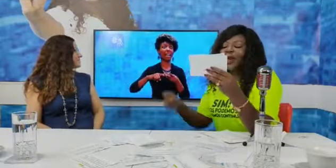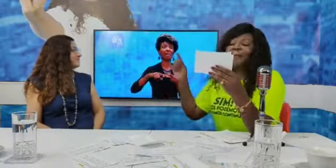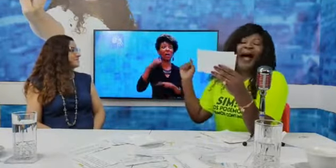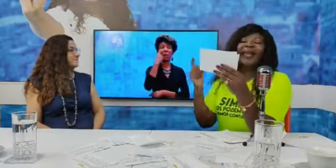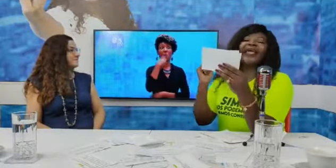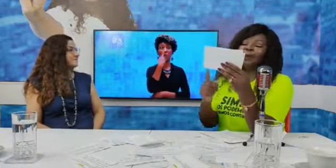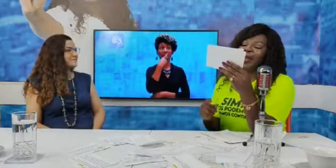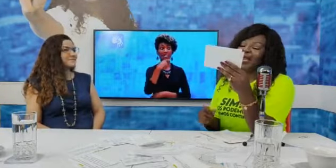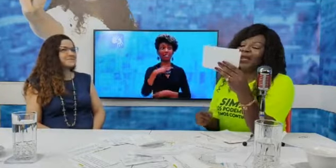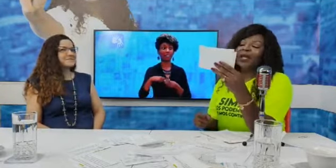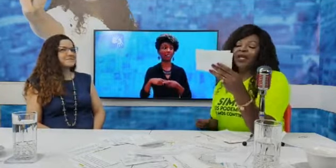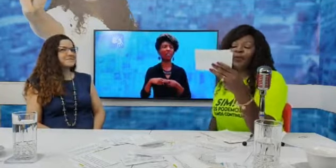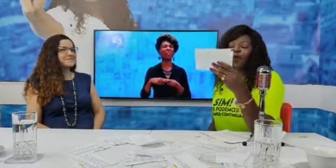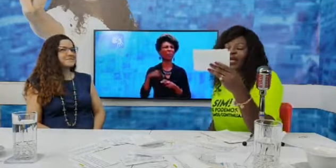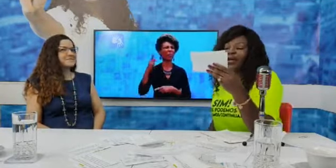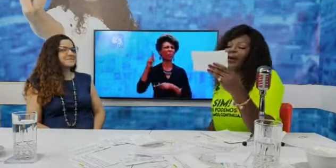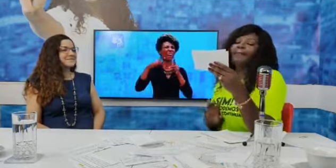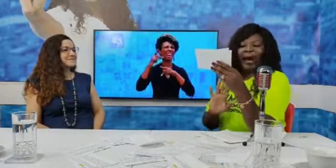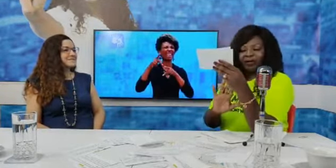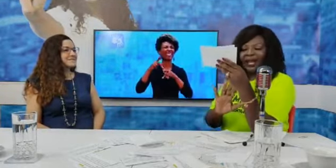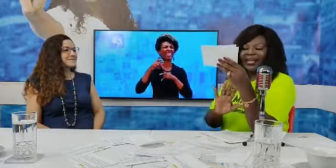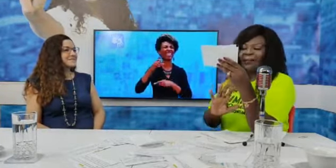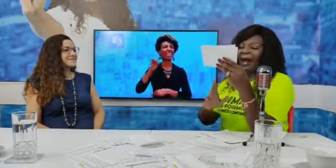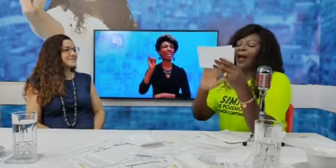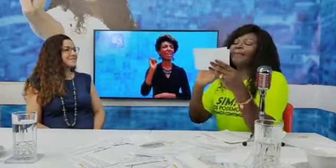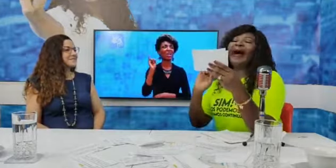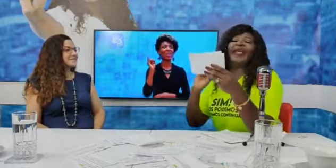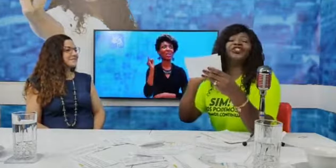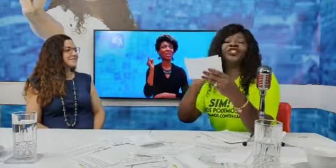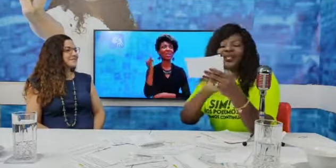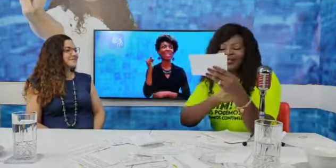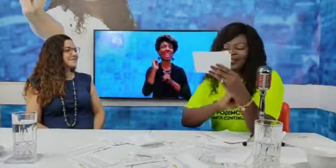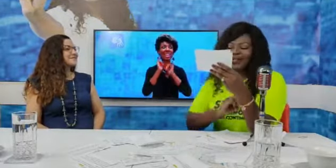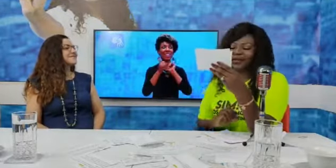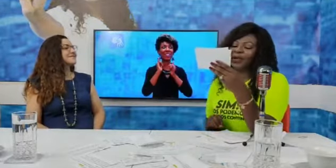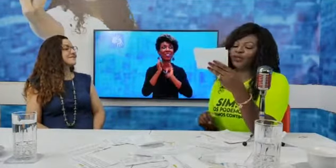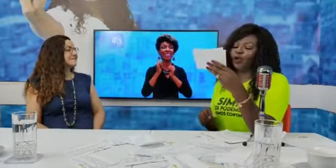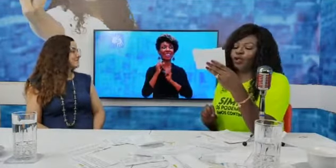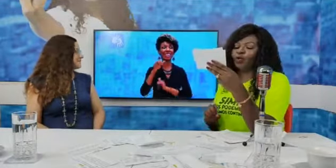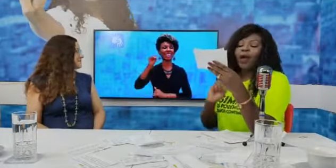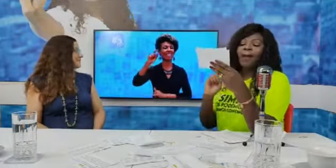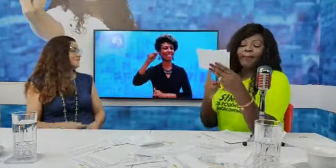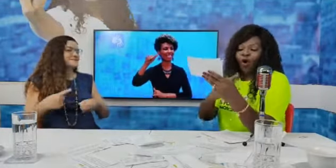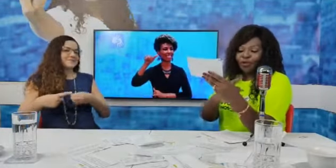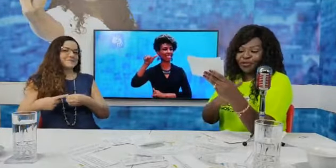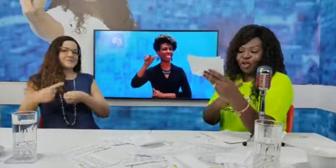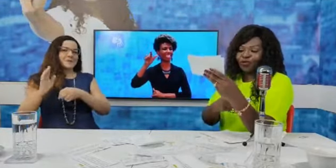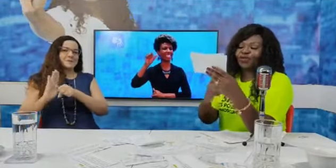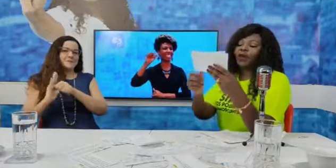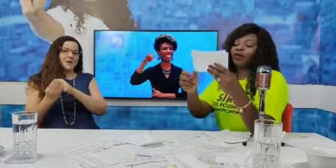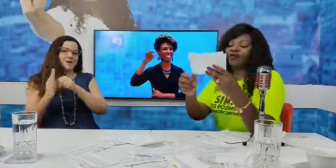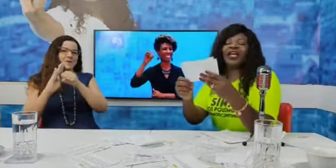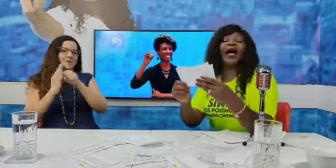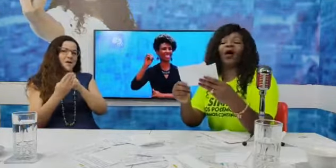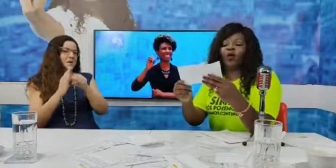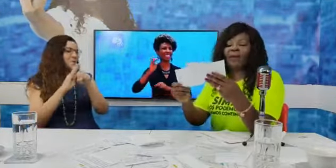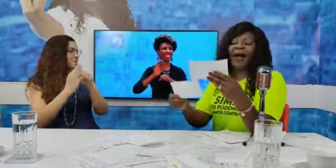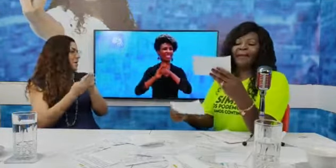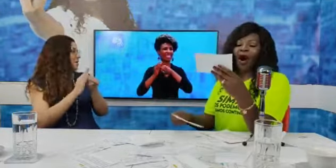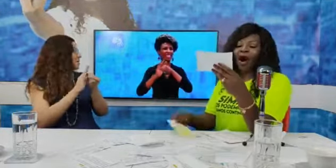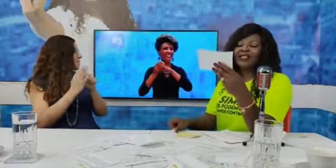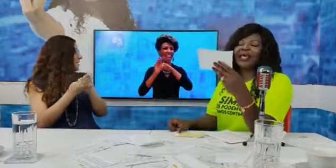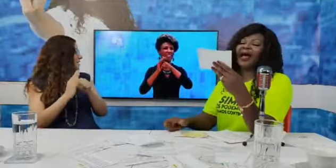Horizonte, Paripe, Imbuí, Pau da Lima, Baixinha de Santo Antônio, Búzios, Vila